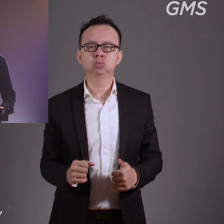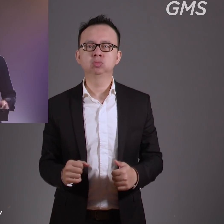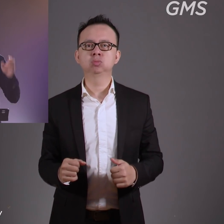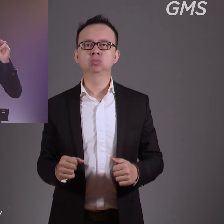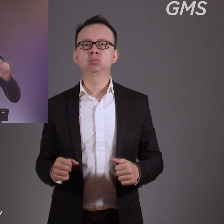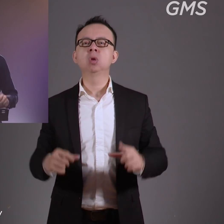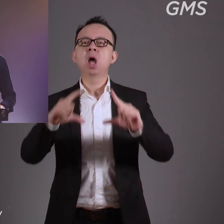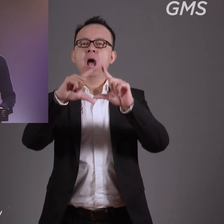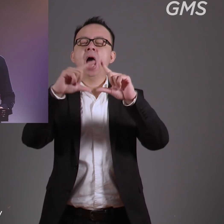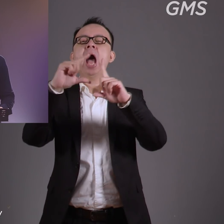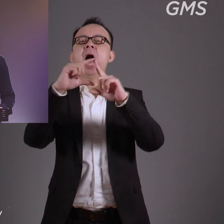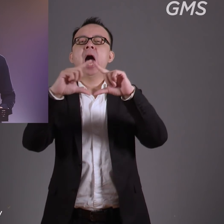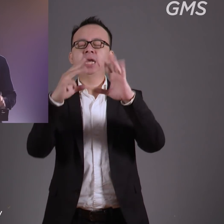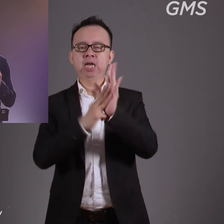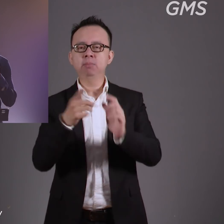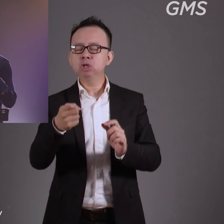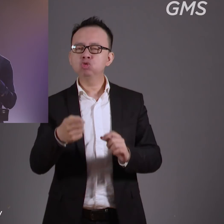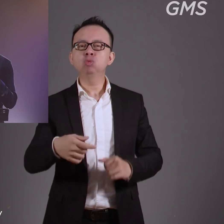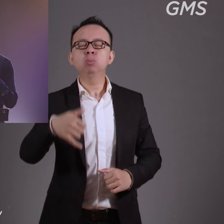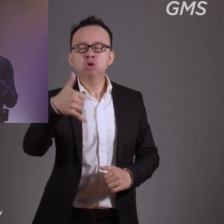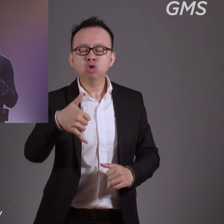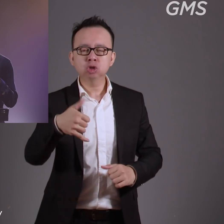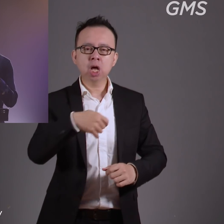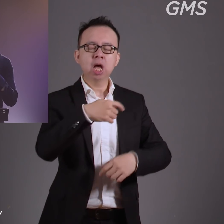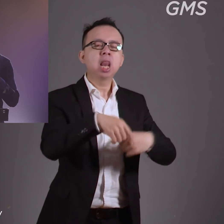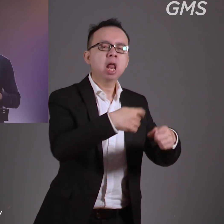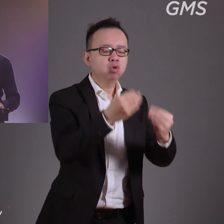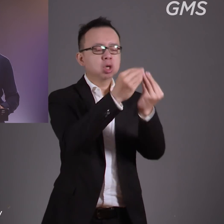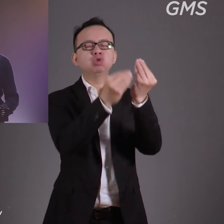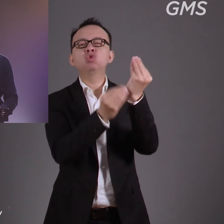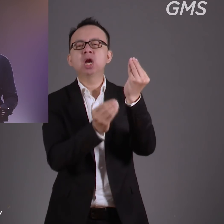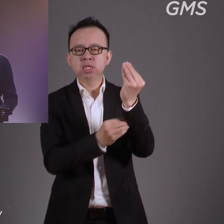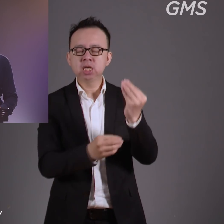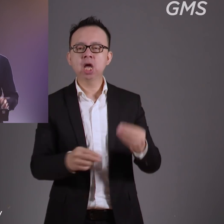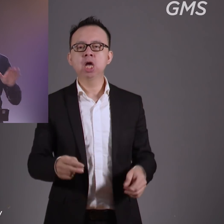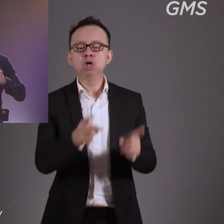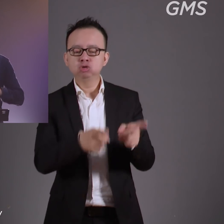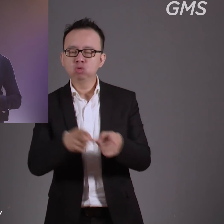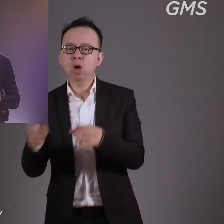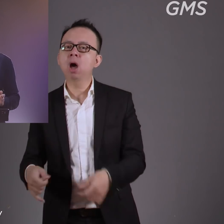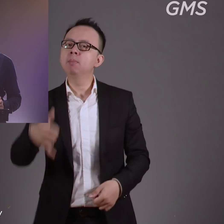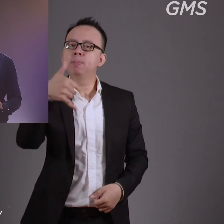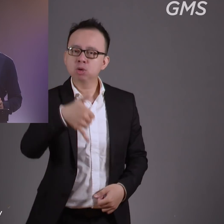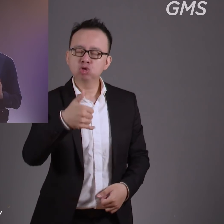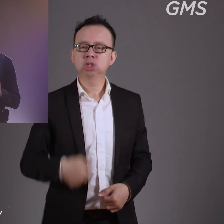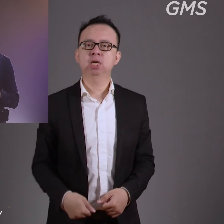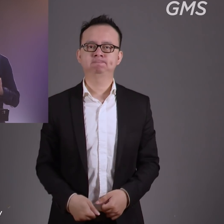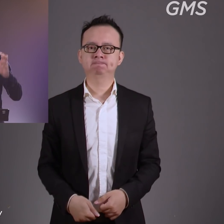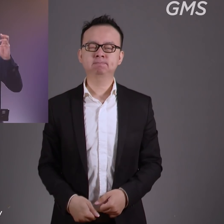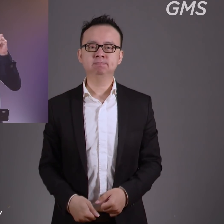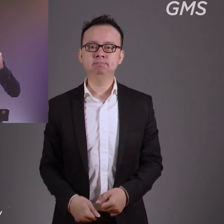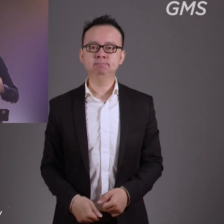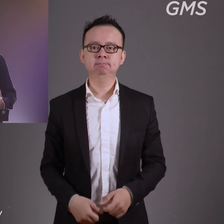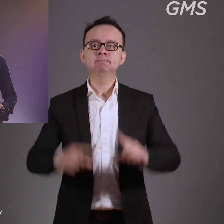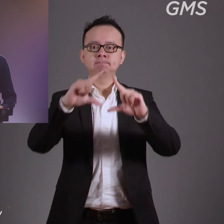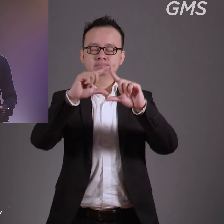berdosa, keturunannya menjadi-jadi, guru kencing berdiri, murid kencing berlari. Belum ada pembunuhan, perzinahan, Adam hanya ambil